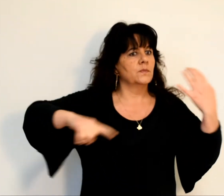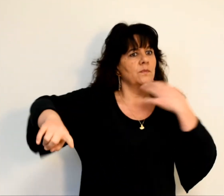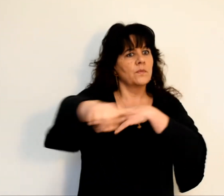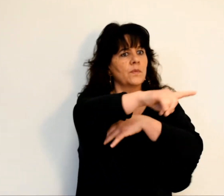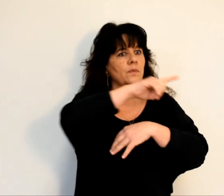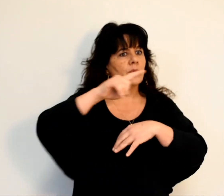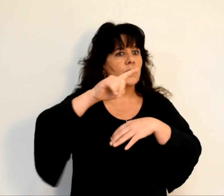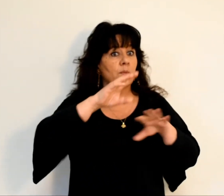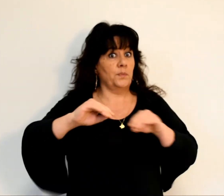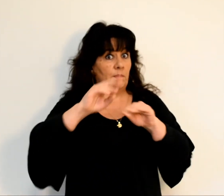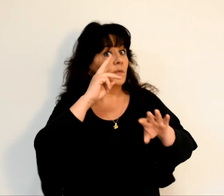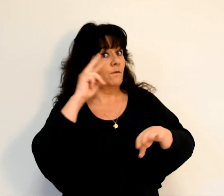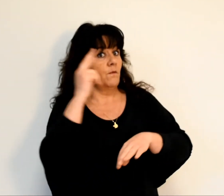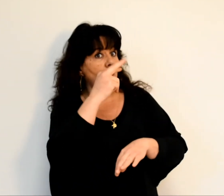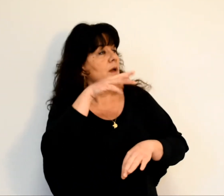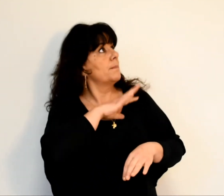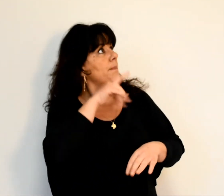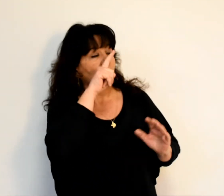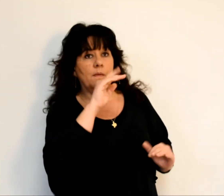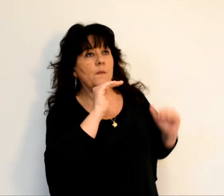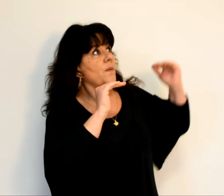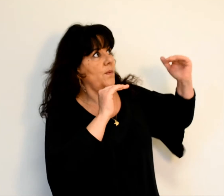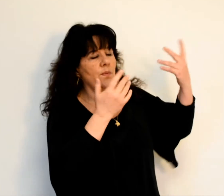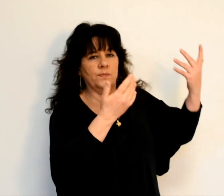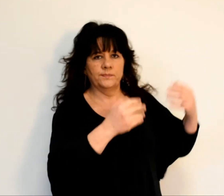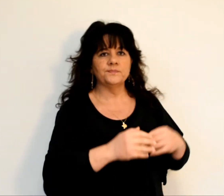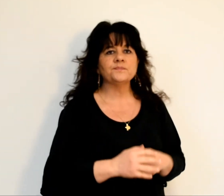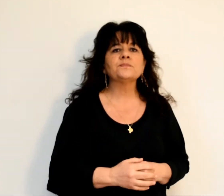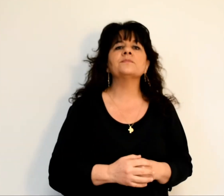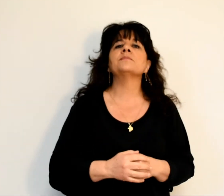Quand il ouvrit le livre, tout le monde se mit debout.